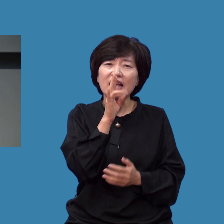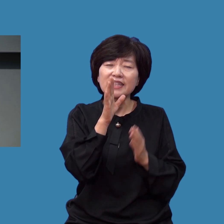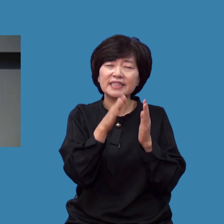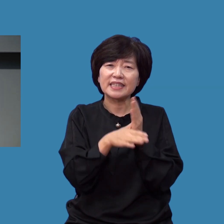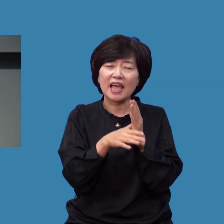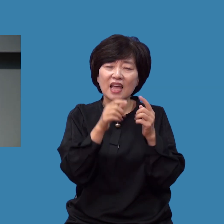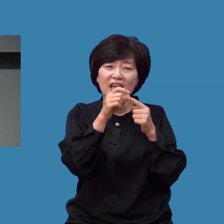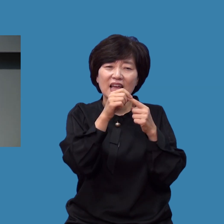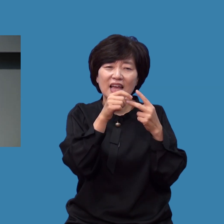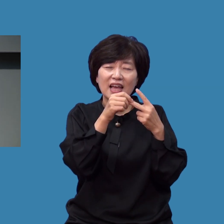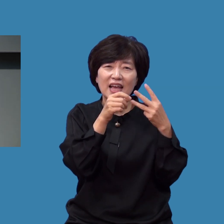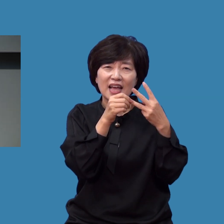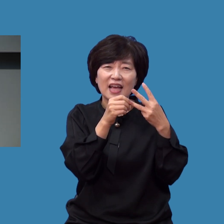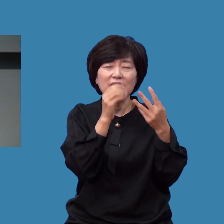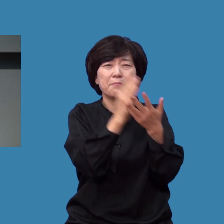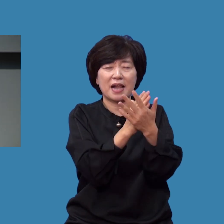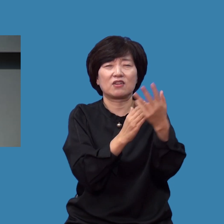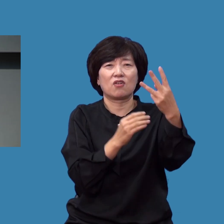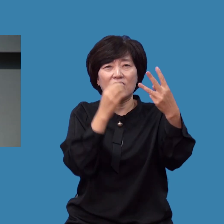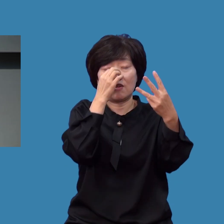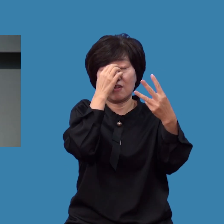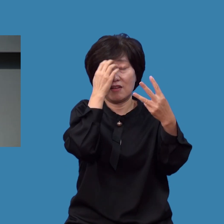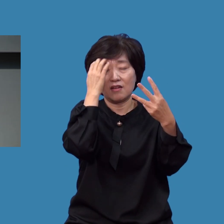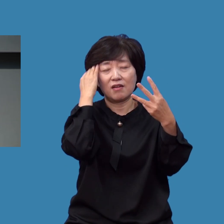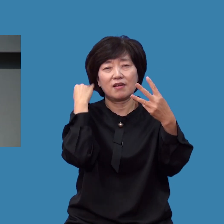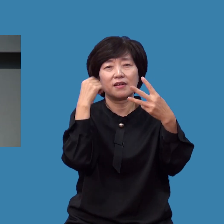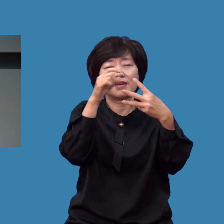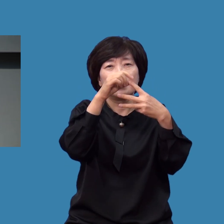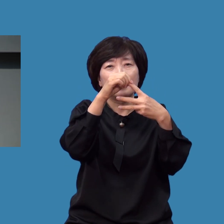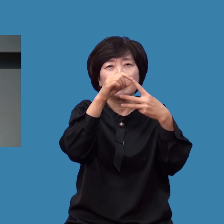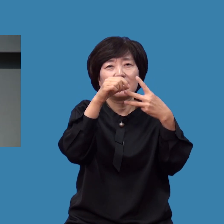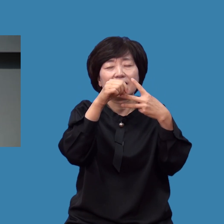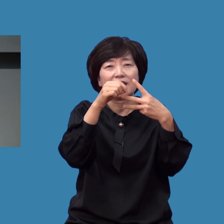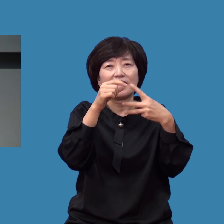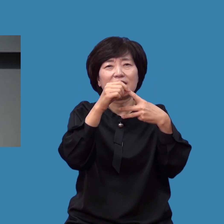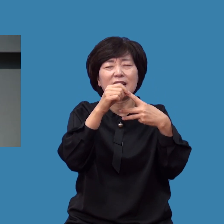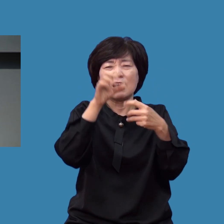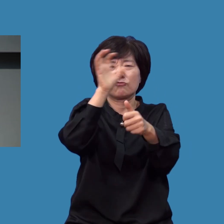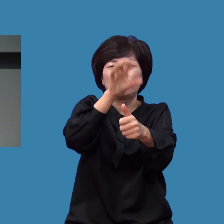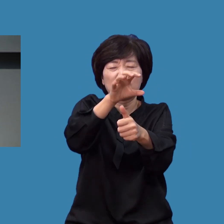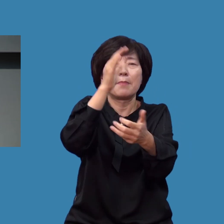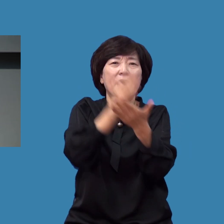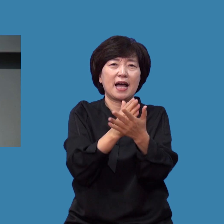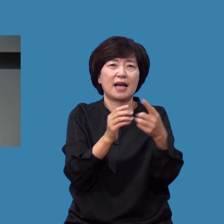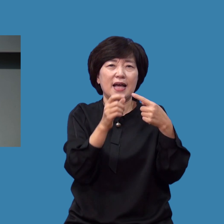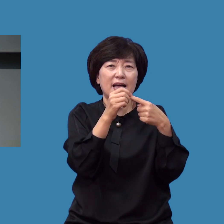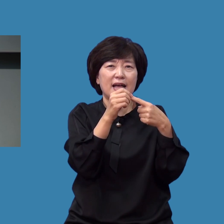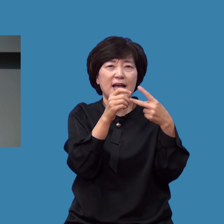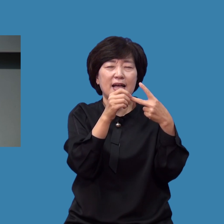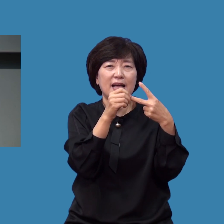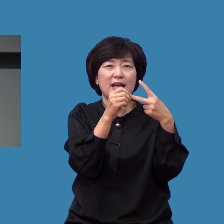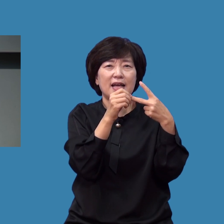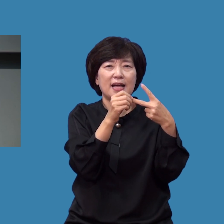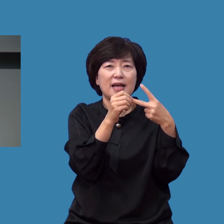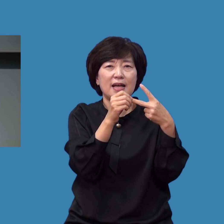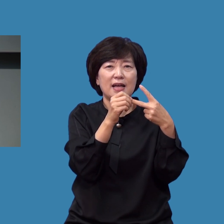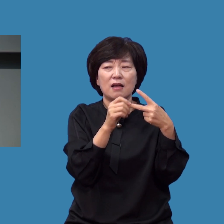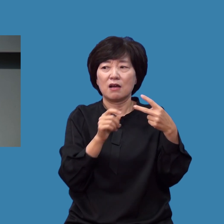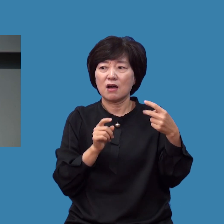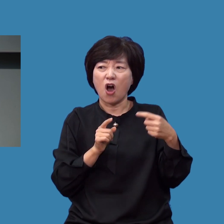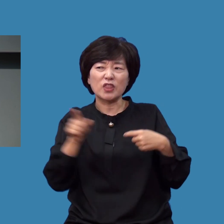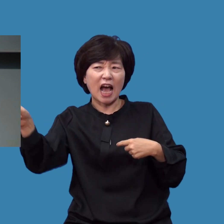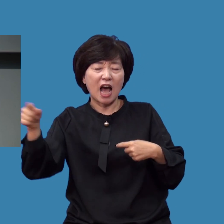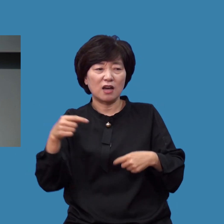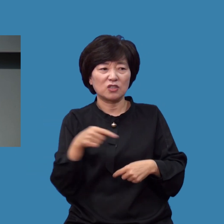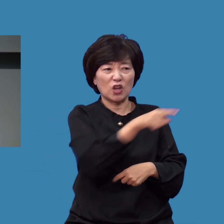짧게 넘어갑시다. 리뷰킹, 디렉팅, 커렉팅 하면 안 돼요. 리뷰크, 꾸짖는 거 하면 안 돼요. 디렉팅, 동쪽으로 가라 서쪽으로